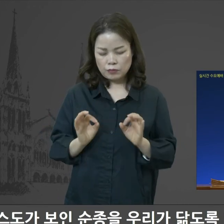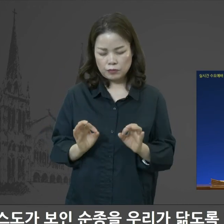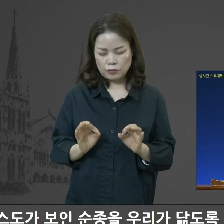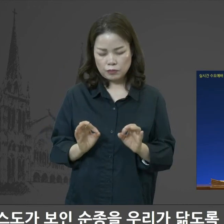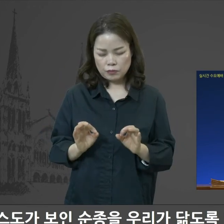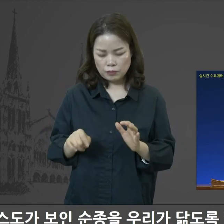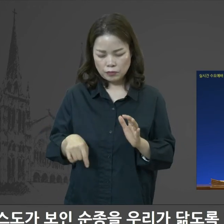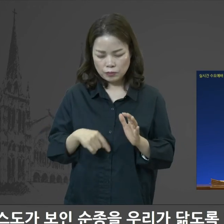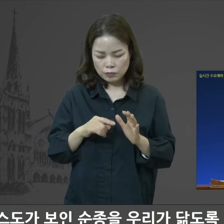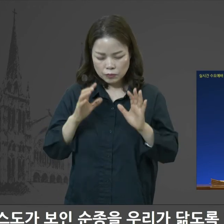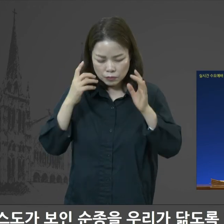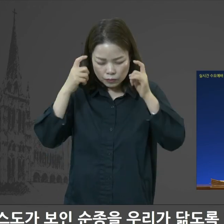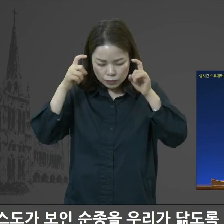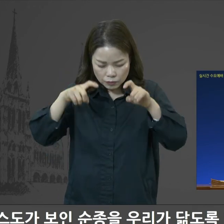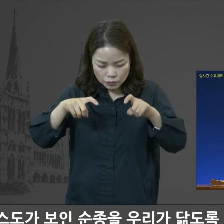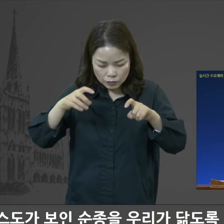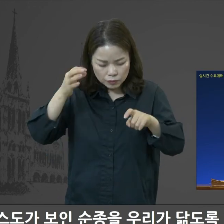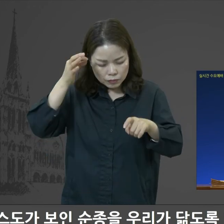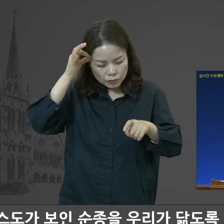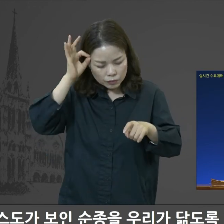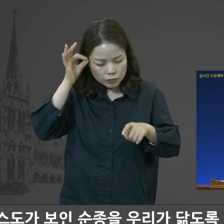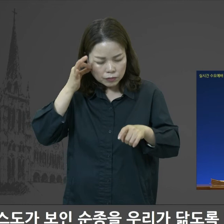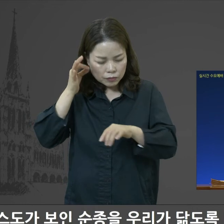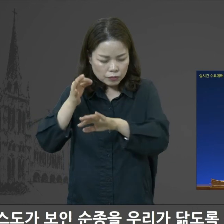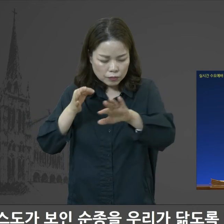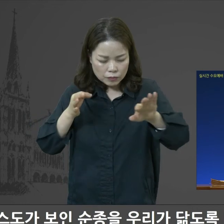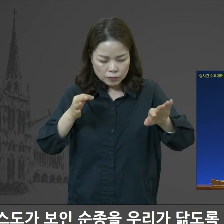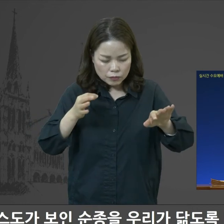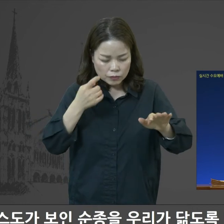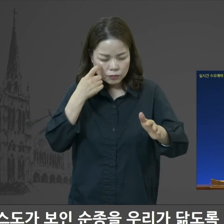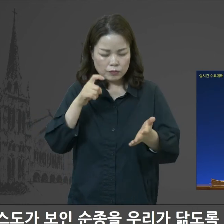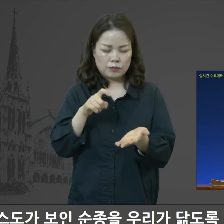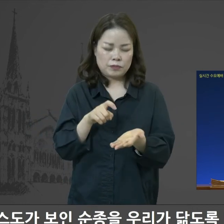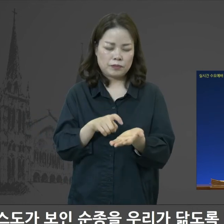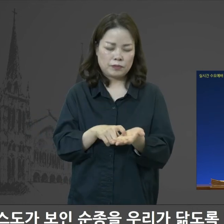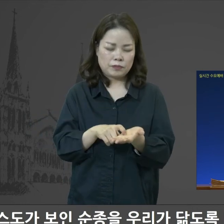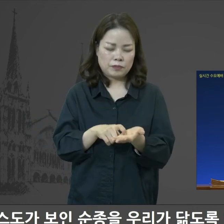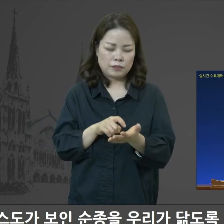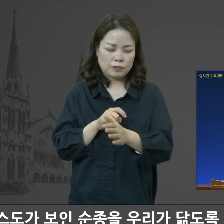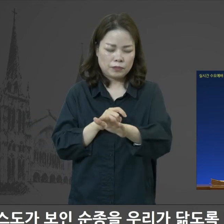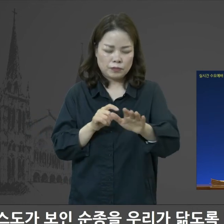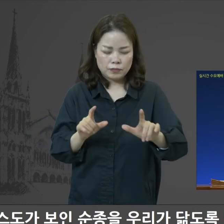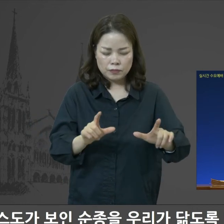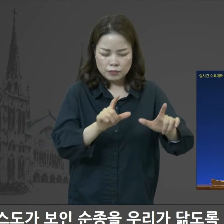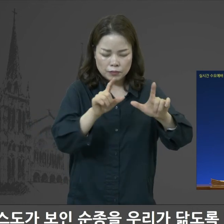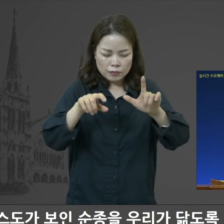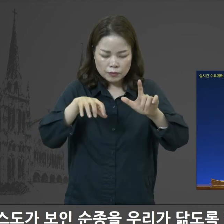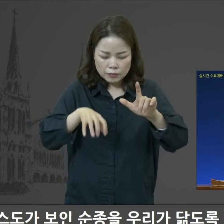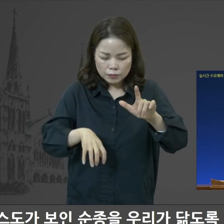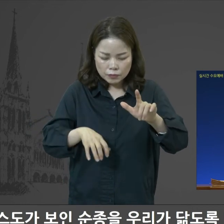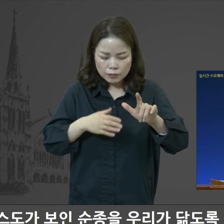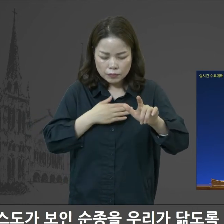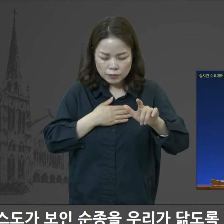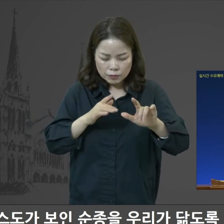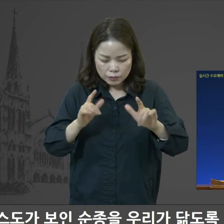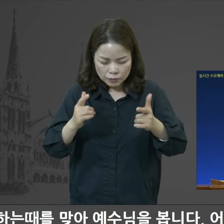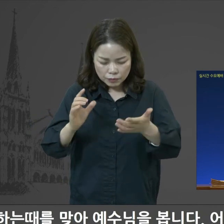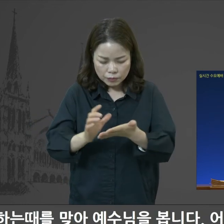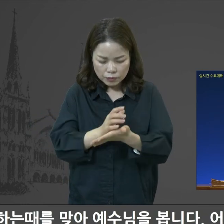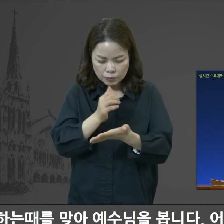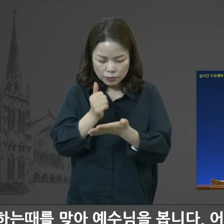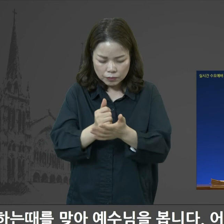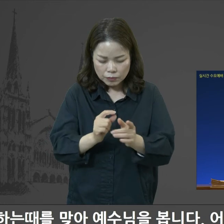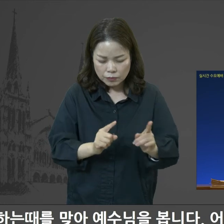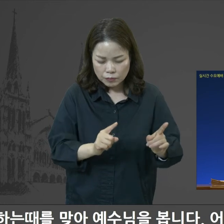그 속에서 어리석게도 깨닫지 못했던 우리들의 모습을 발견하게 하시고 우리의 삶 속에 내가 아닌 그리스도가